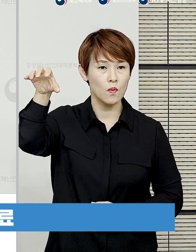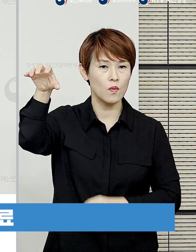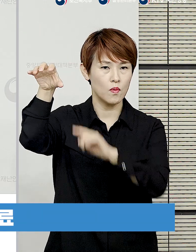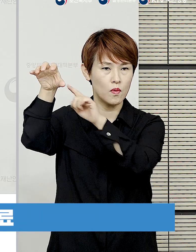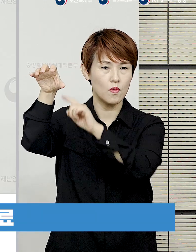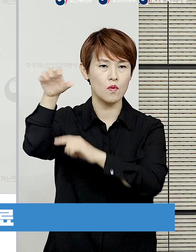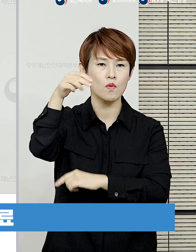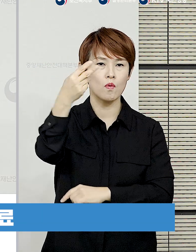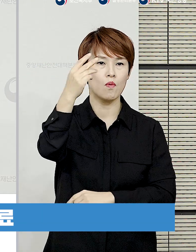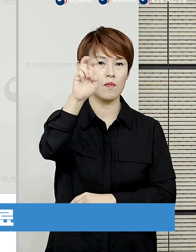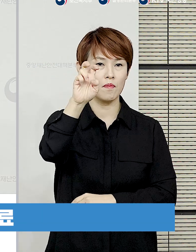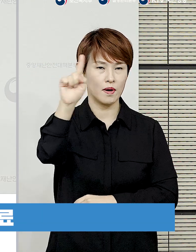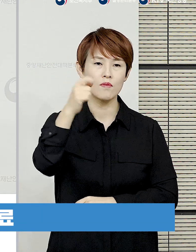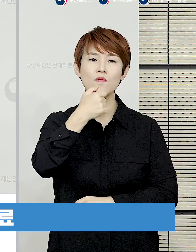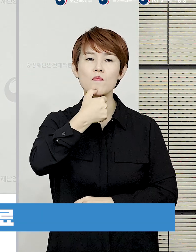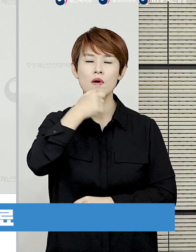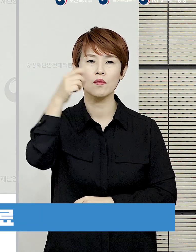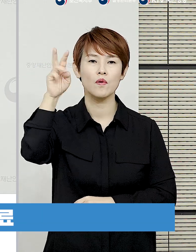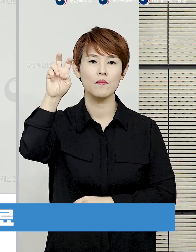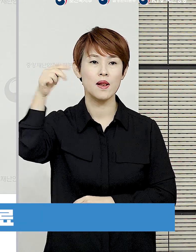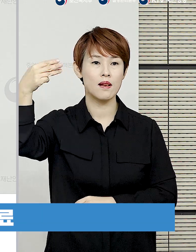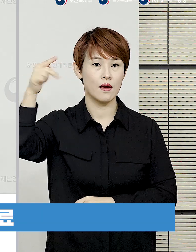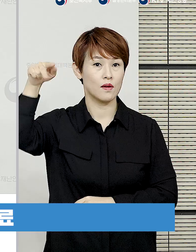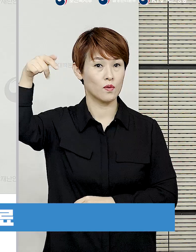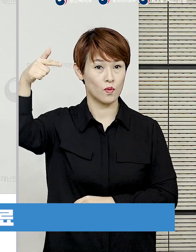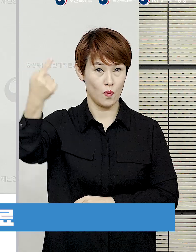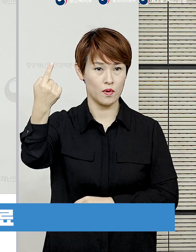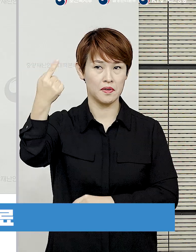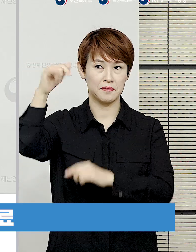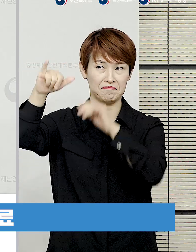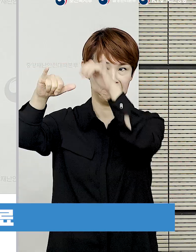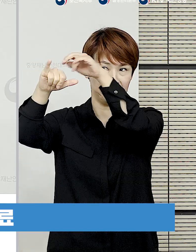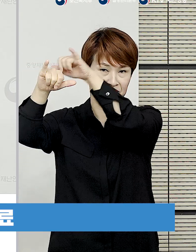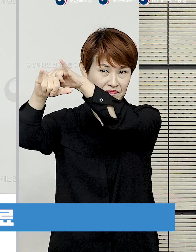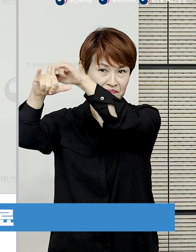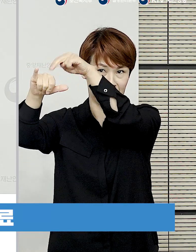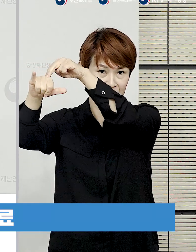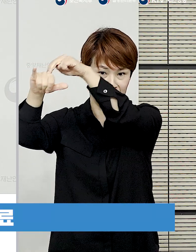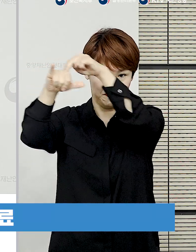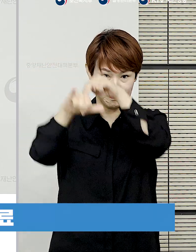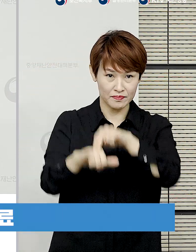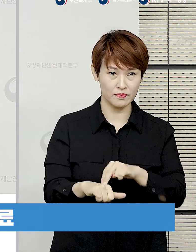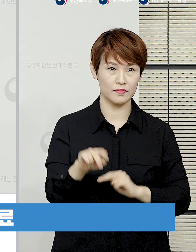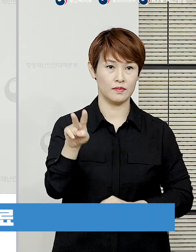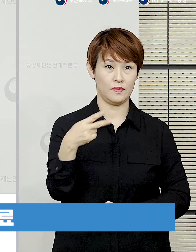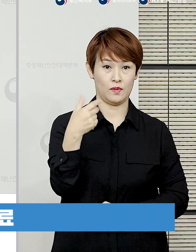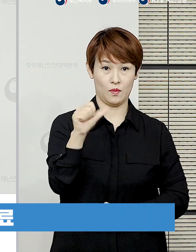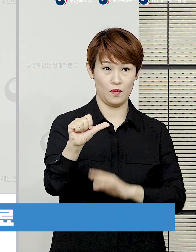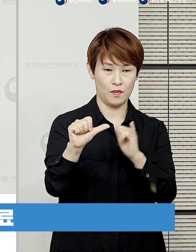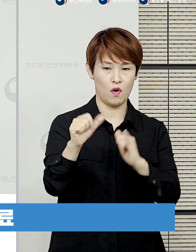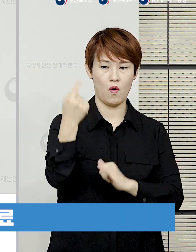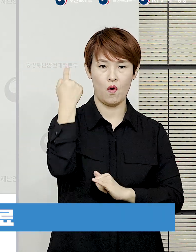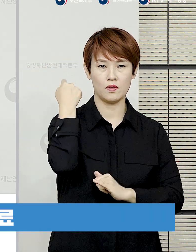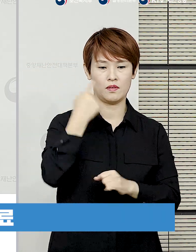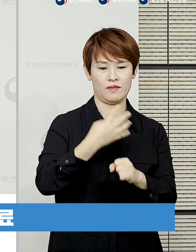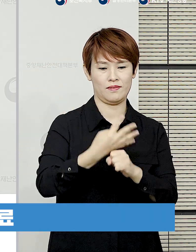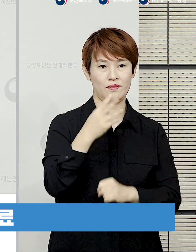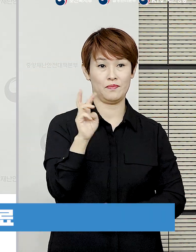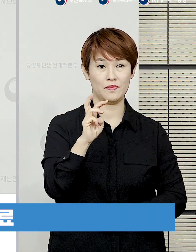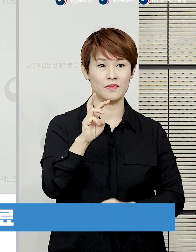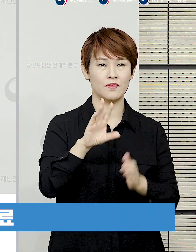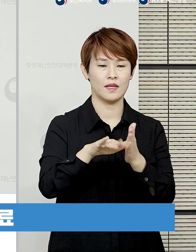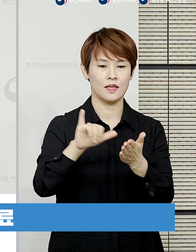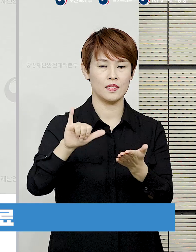이탈리아 로마와 밀라노에서 2차로 임시 항공편에 탑승한 우리 국민과 그 가족 총 205명이 어제